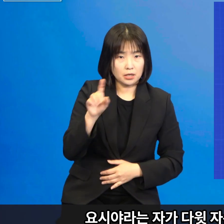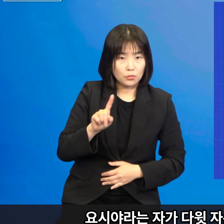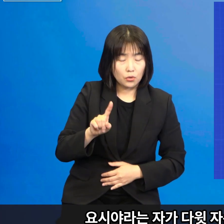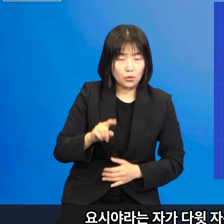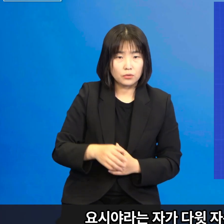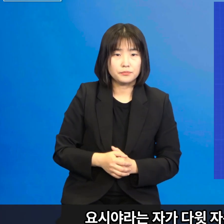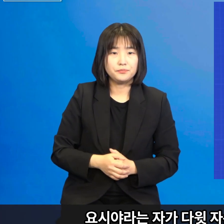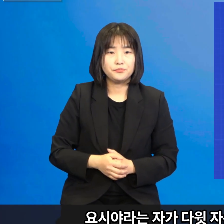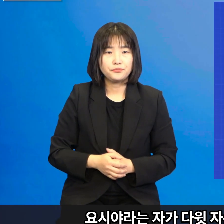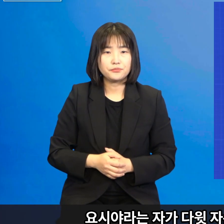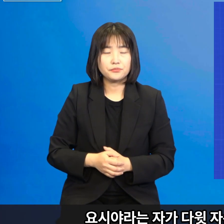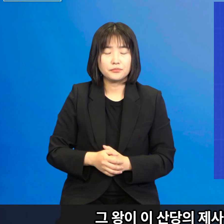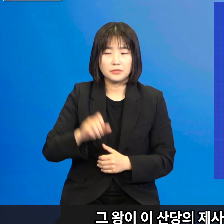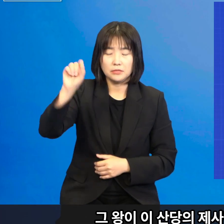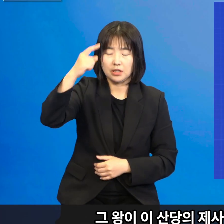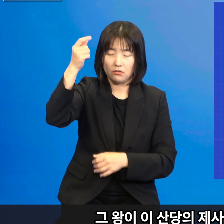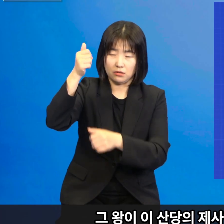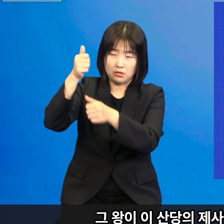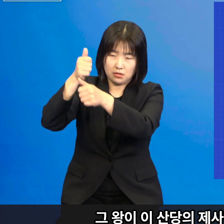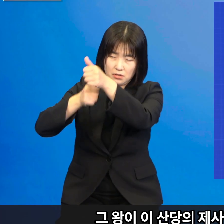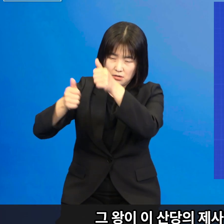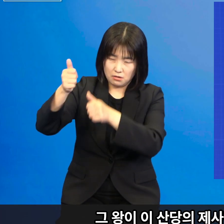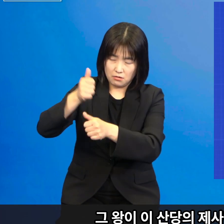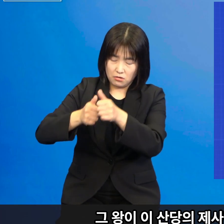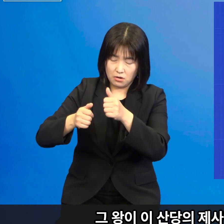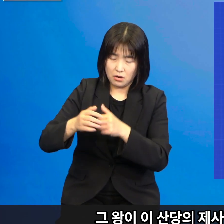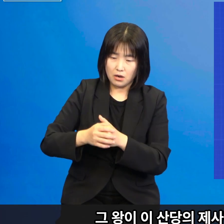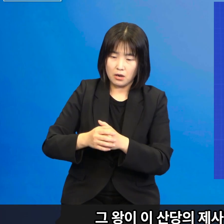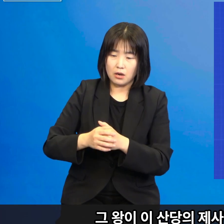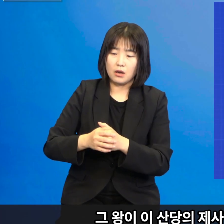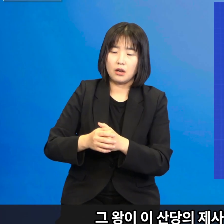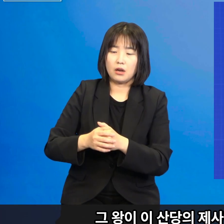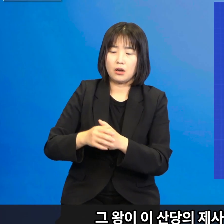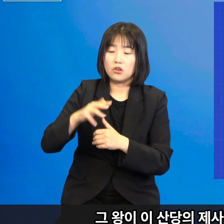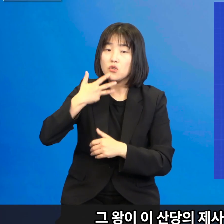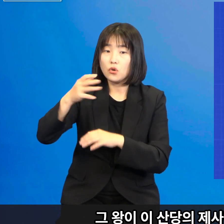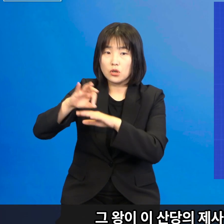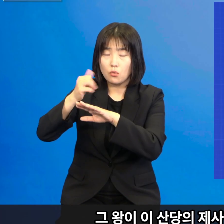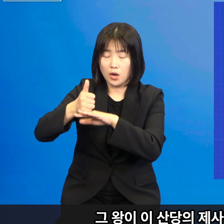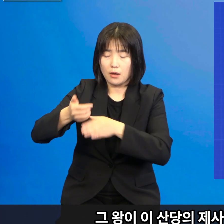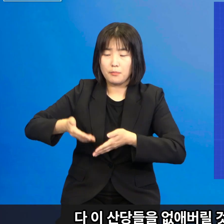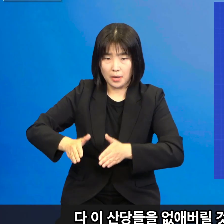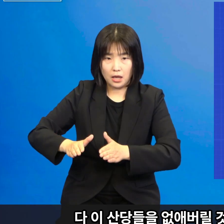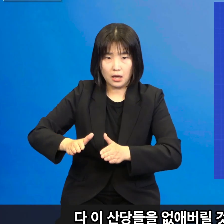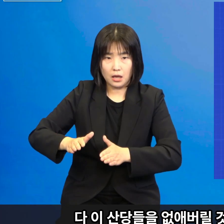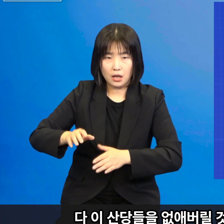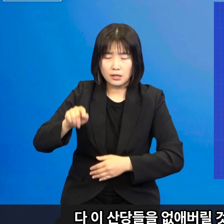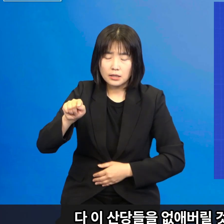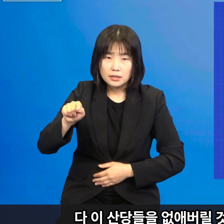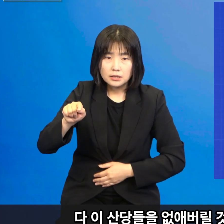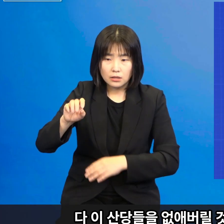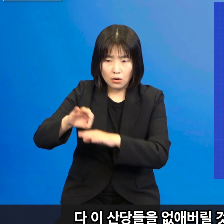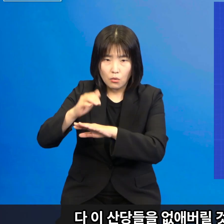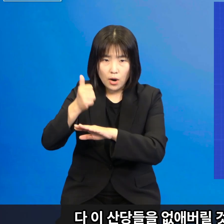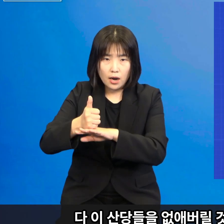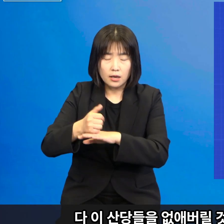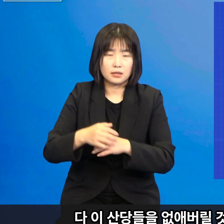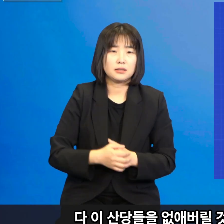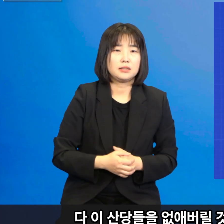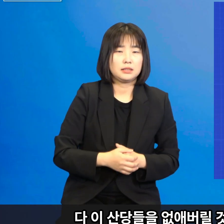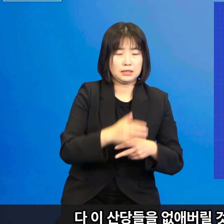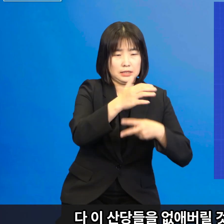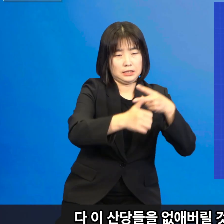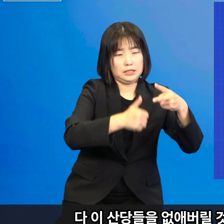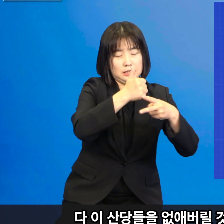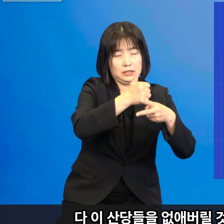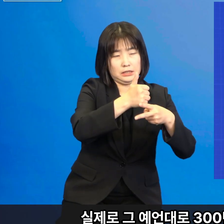다윗 자손 중에 태어나게 될 건데 그 왕이 이 산당의 제사장들을 잡아다가 죽이고 다 이 산당들을 없애버릴 것이다 라는